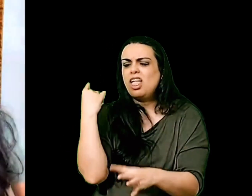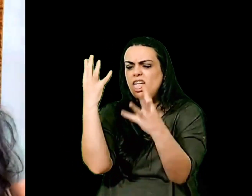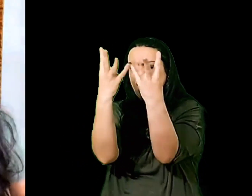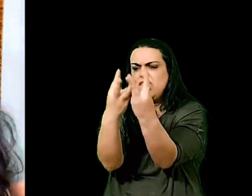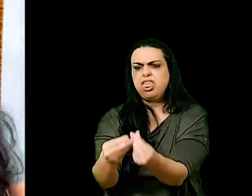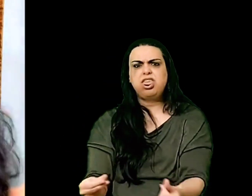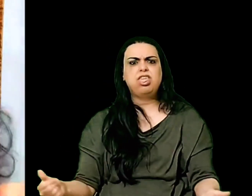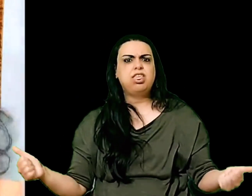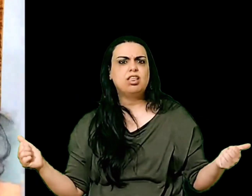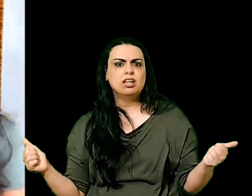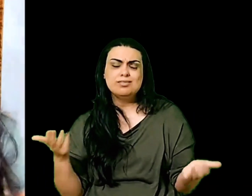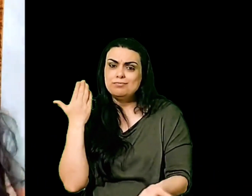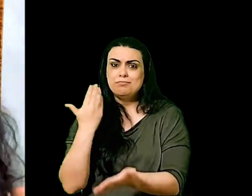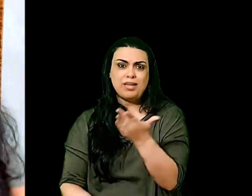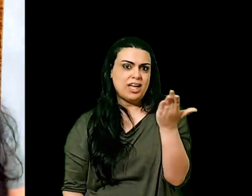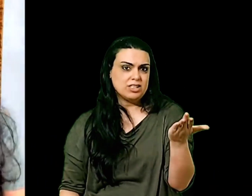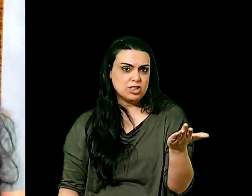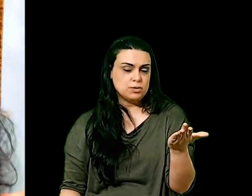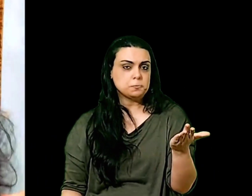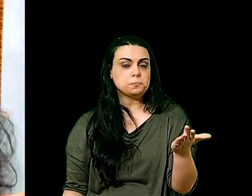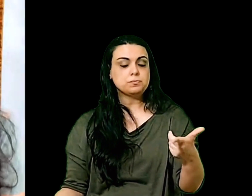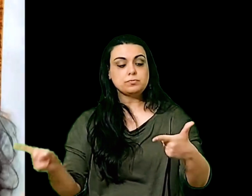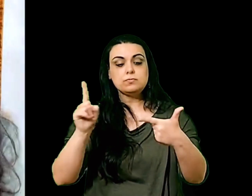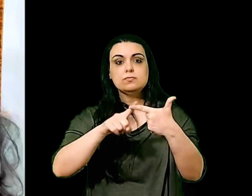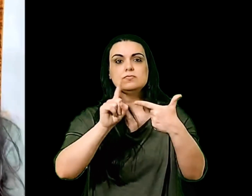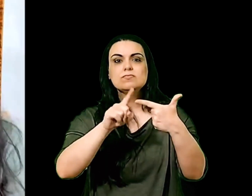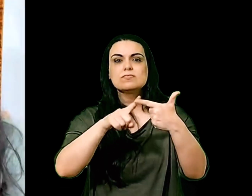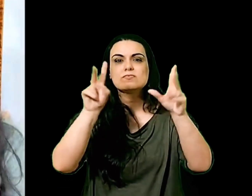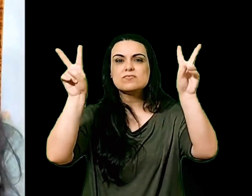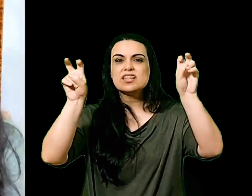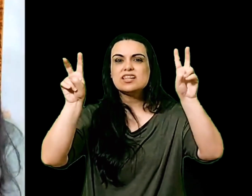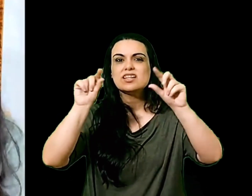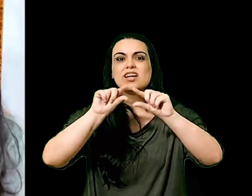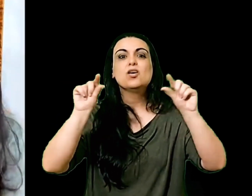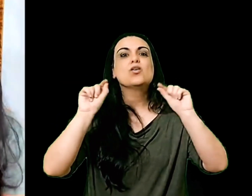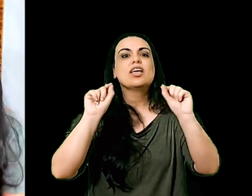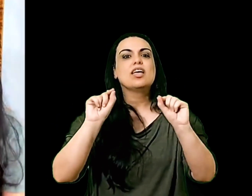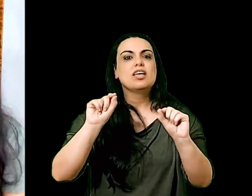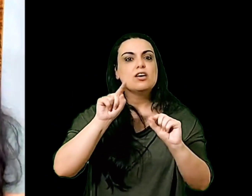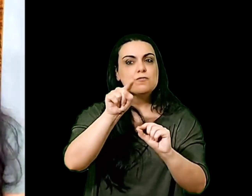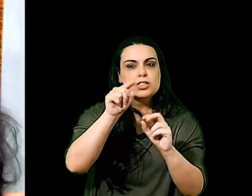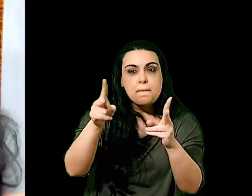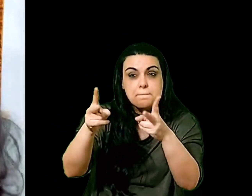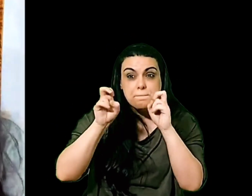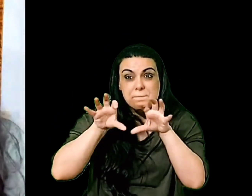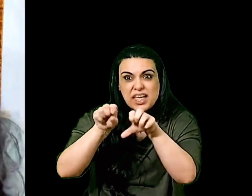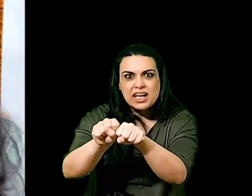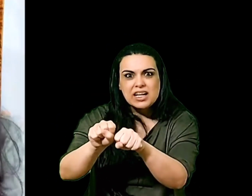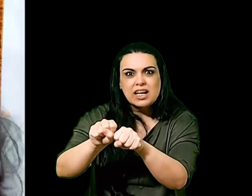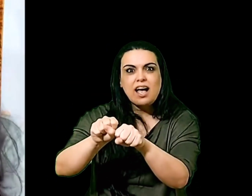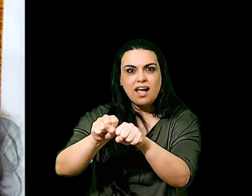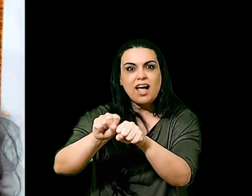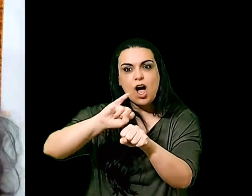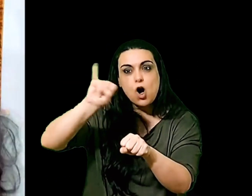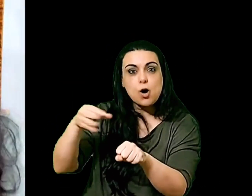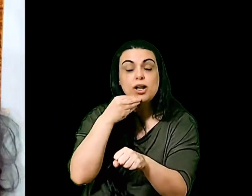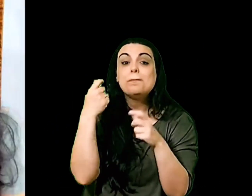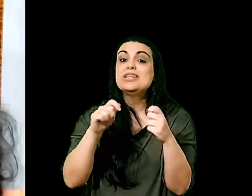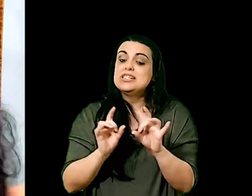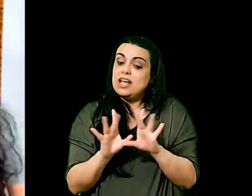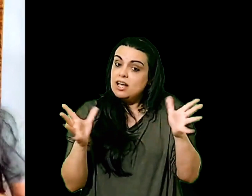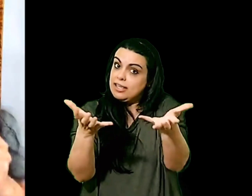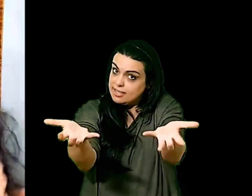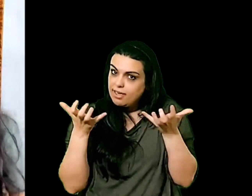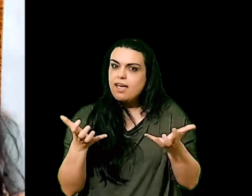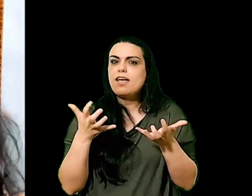derreter. Não negligencie a oportunidade. No segundo tópico a gente tratou que para discernir a oportunidade tem que